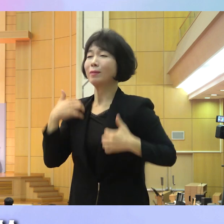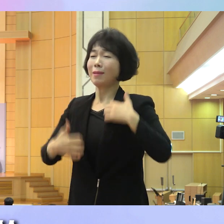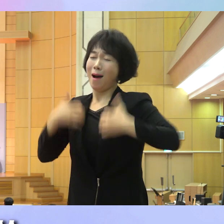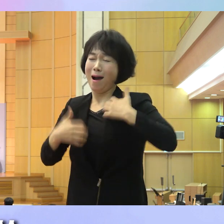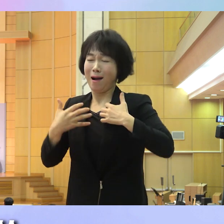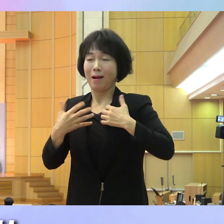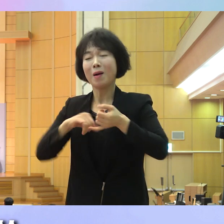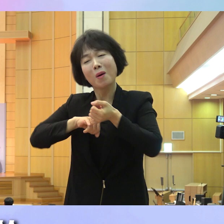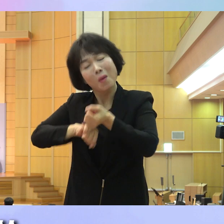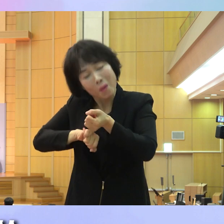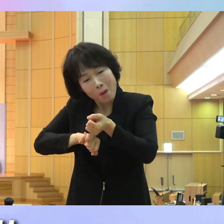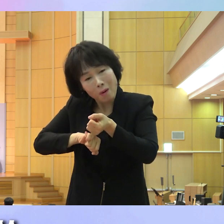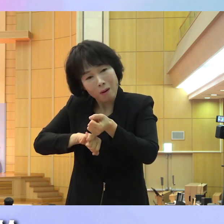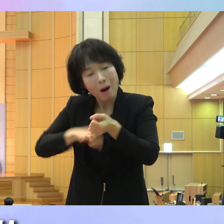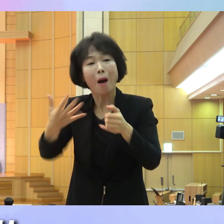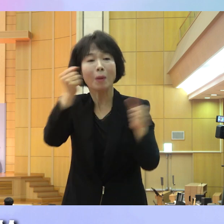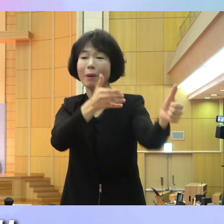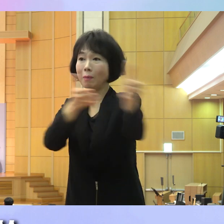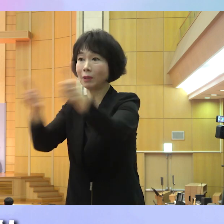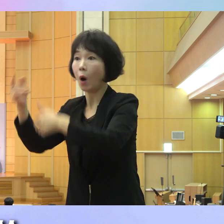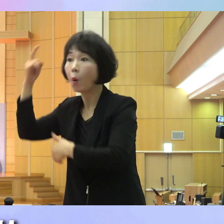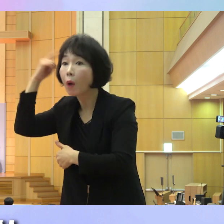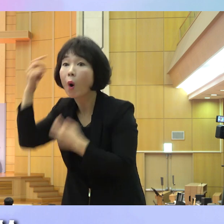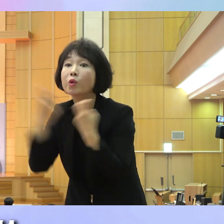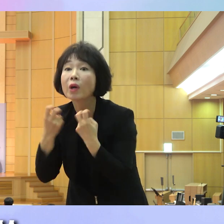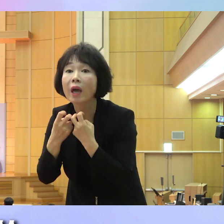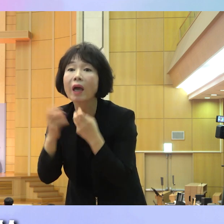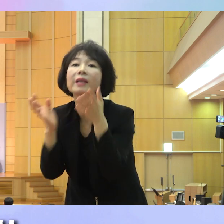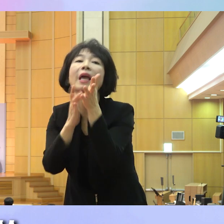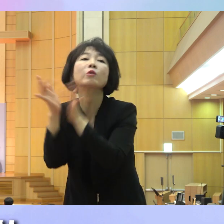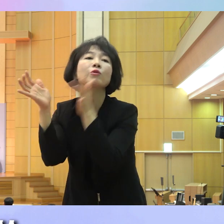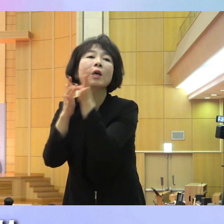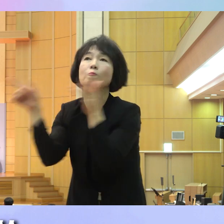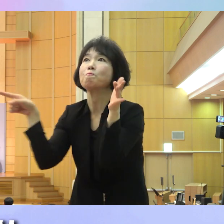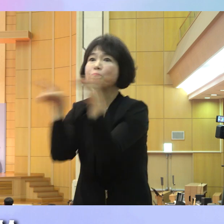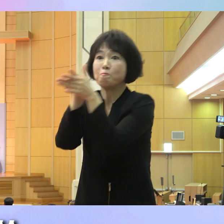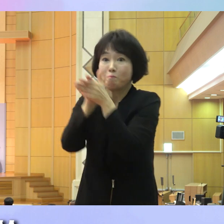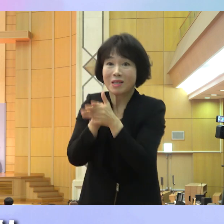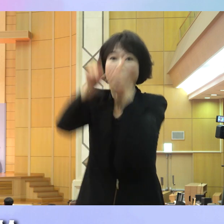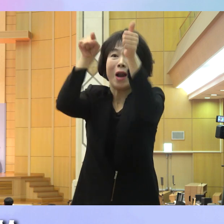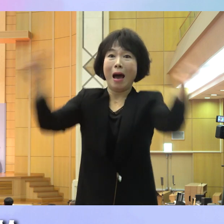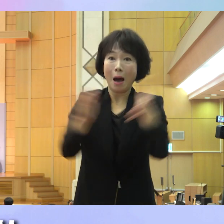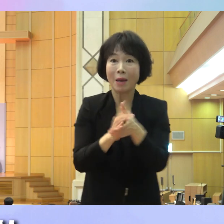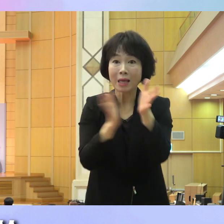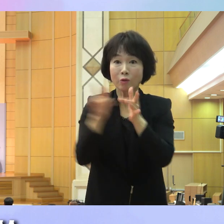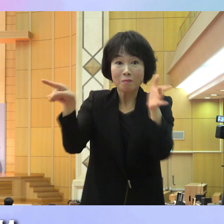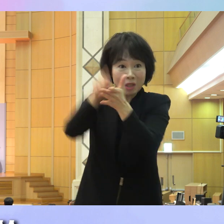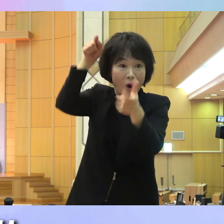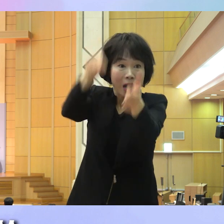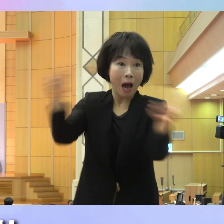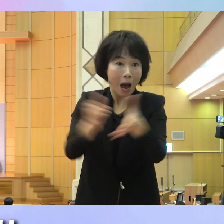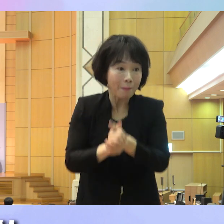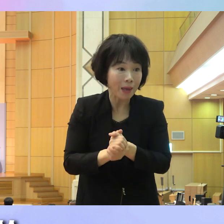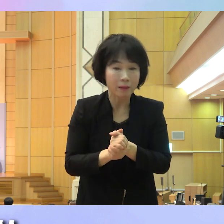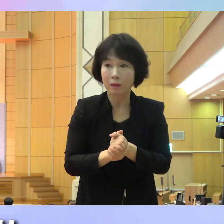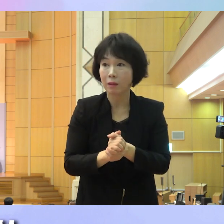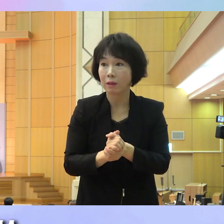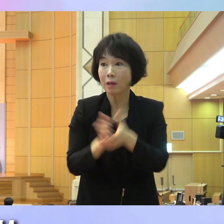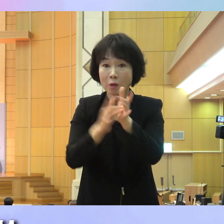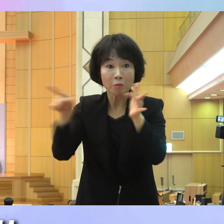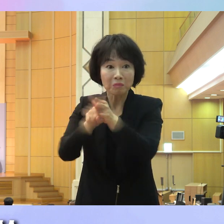그러한 영생을 얻으려면 예수 믿는 여러분 되길 바랍니다. 아이고 목사님, 저 예수 믿으니까 교회